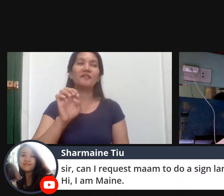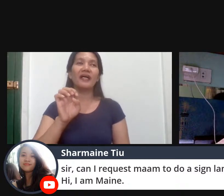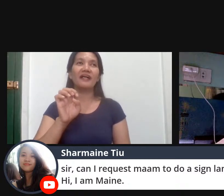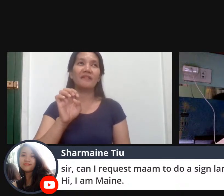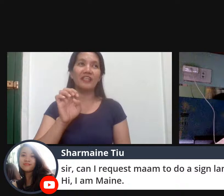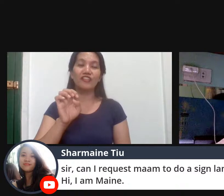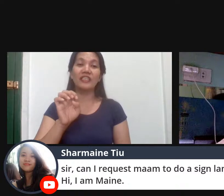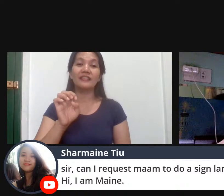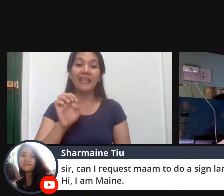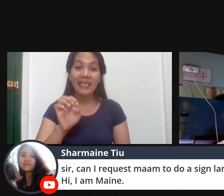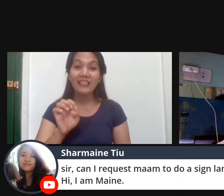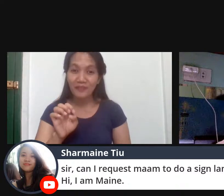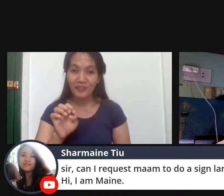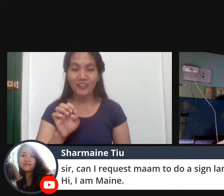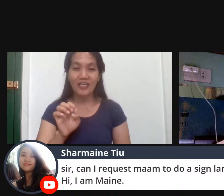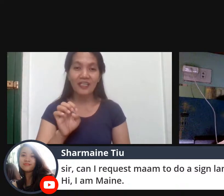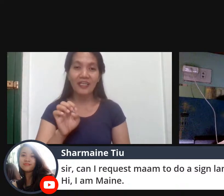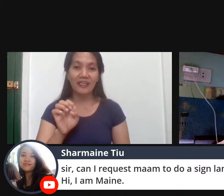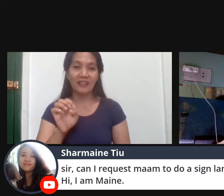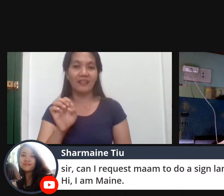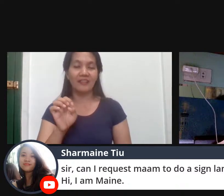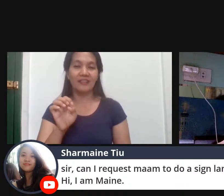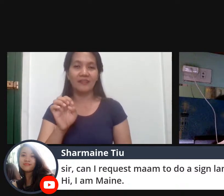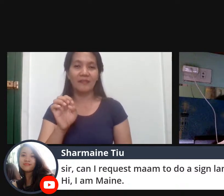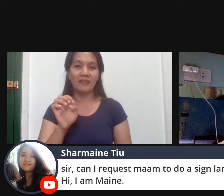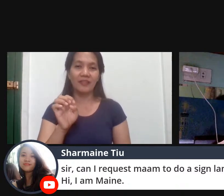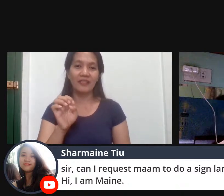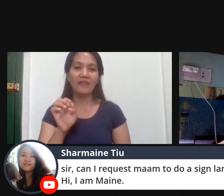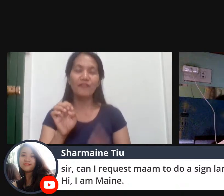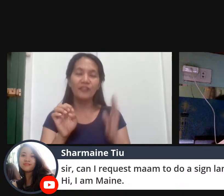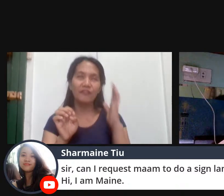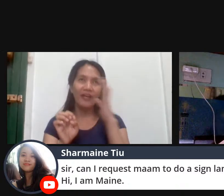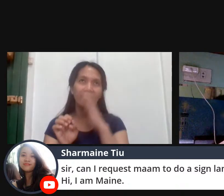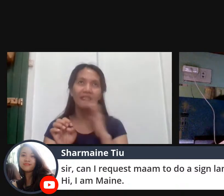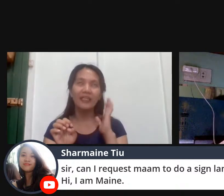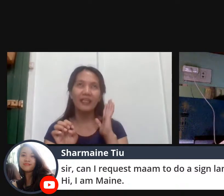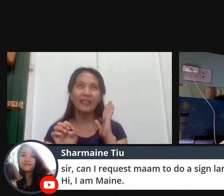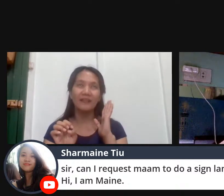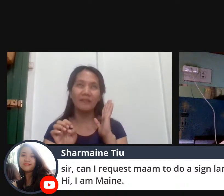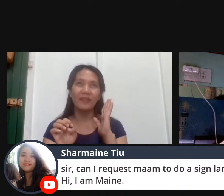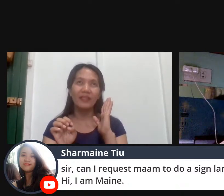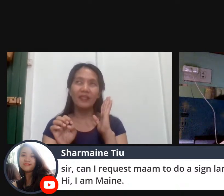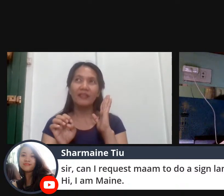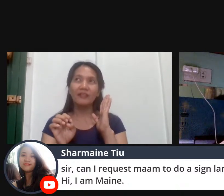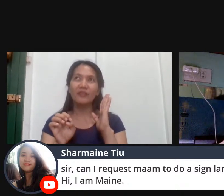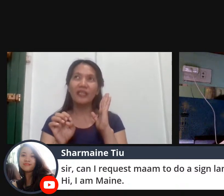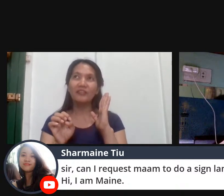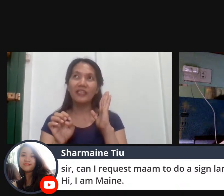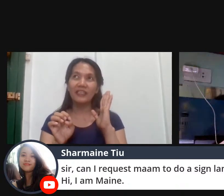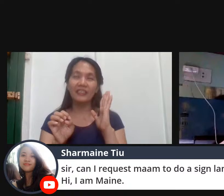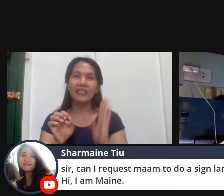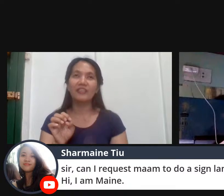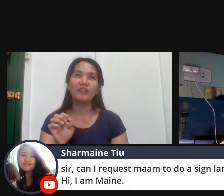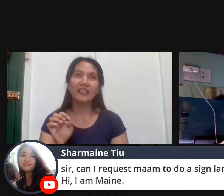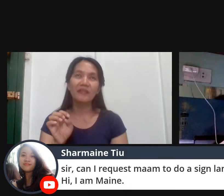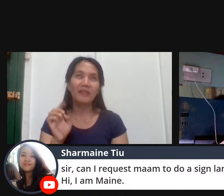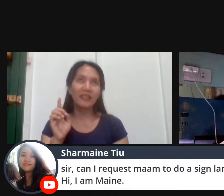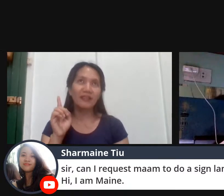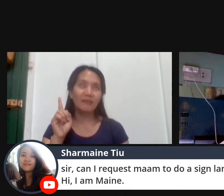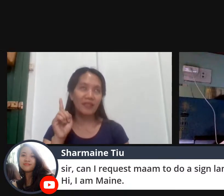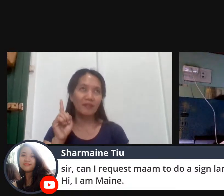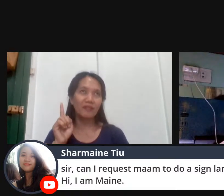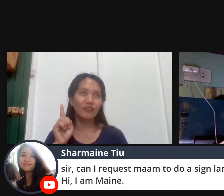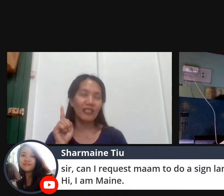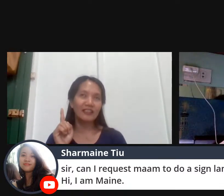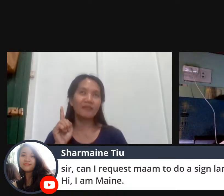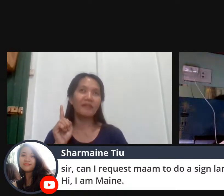Ah, M-A-I-N-E. okay. Siguro baka meron siyang sign name. Kunyari, the deaf would find, kung ano nakikita na,